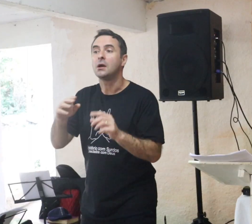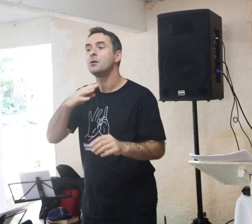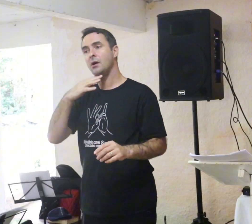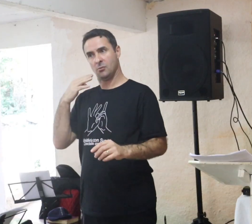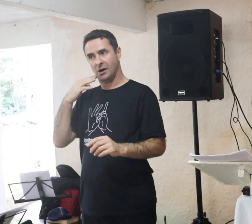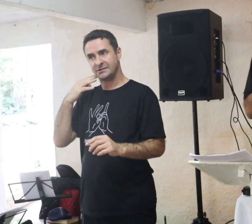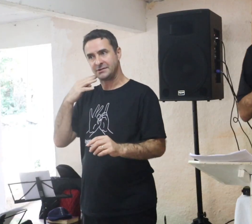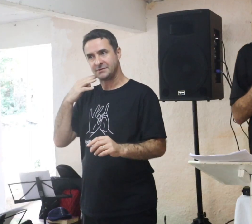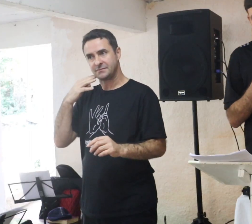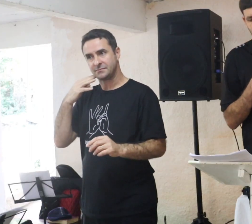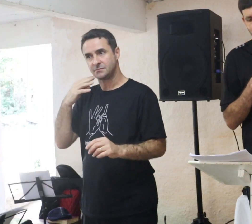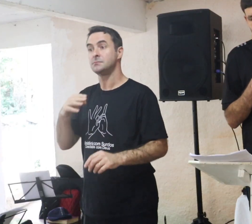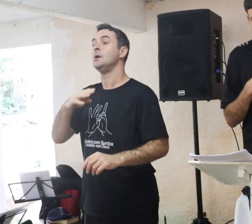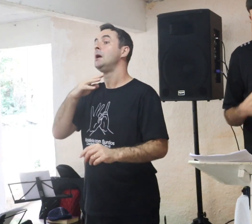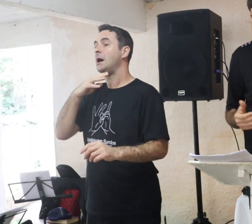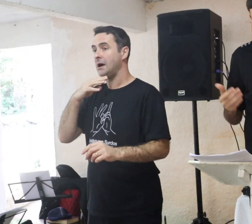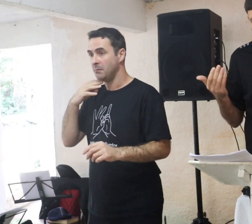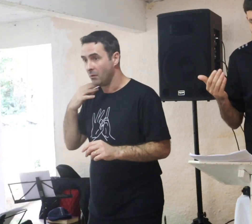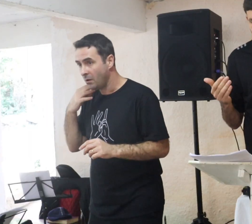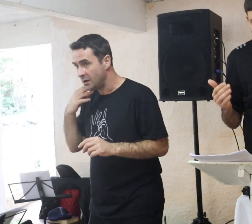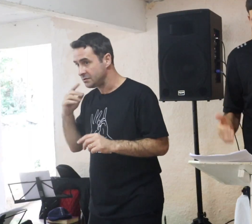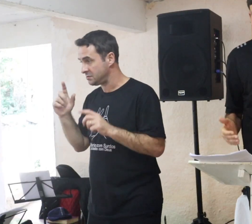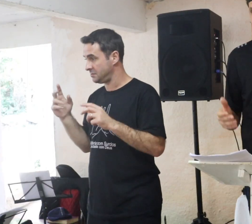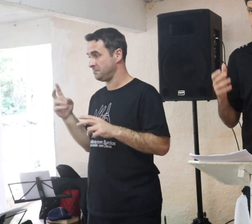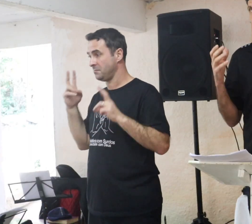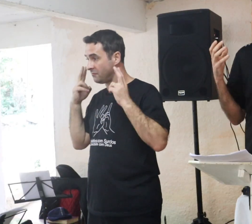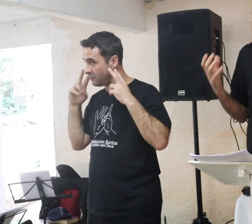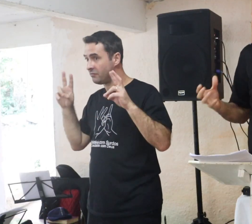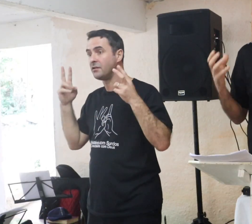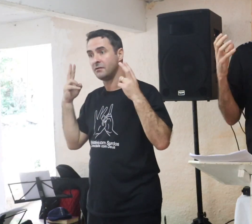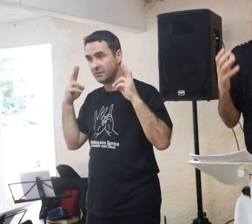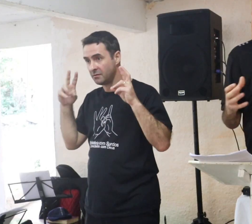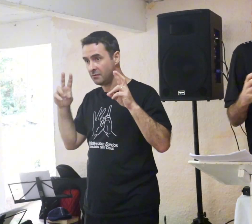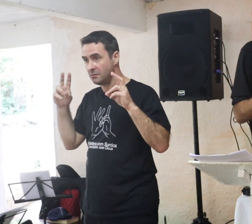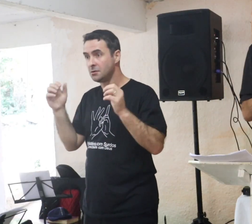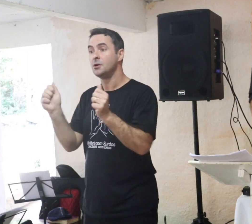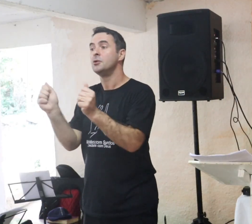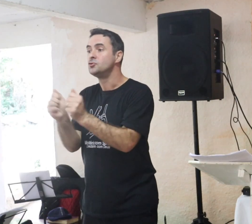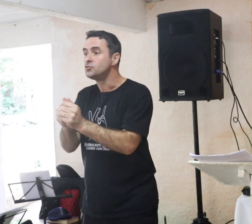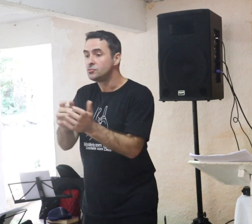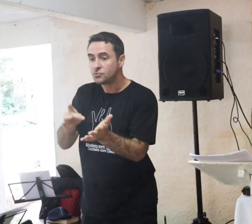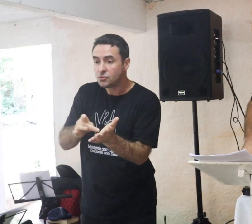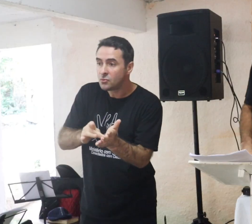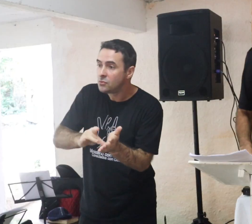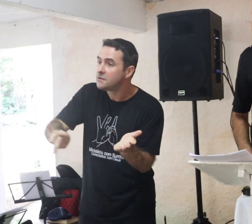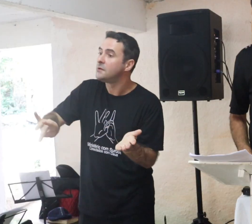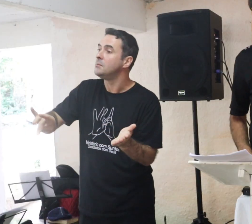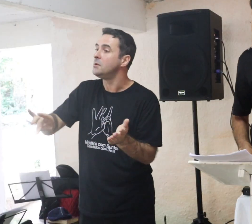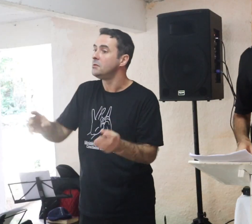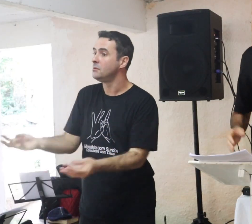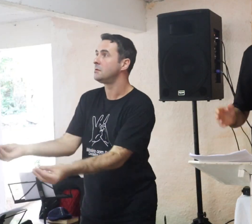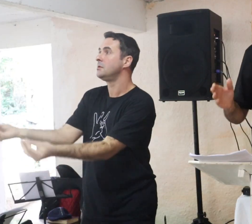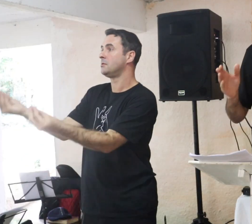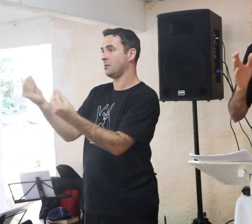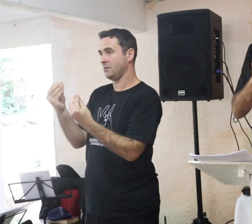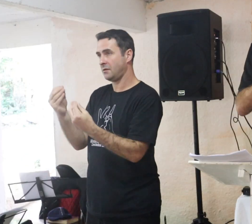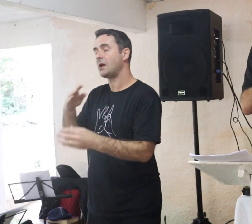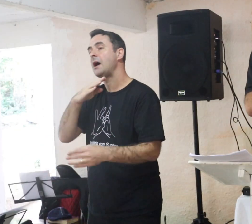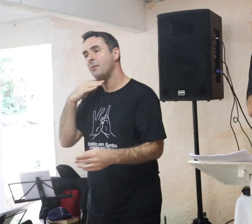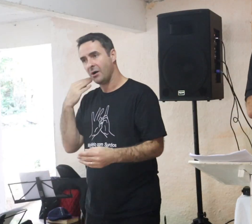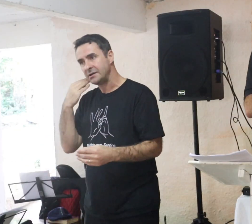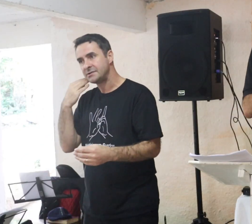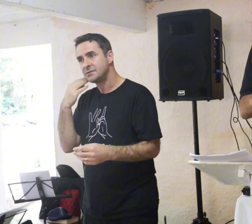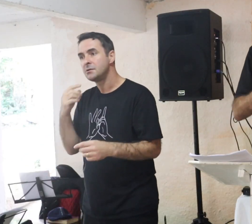foi vencida juntamente com os inimigos que trouxeram a morte a todos, que é